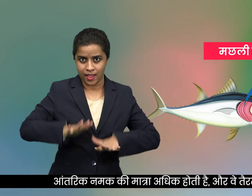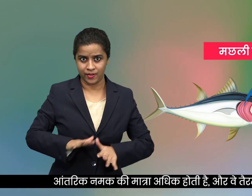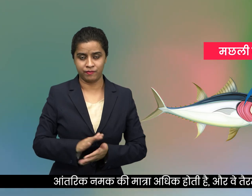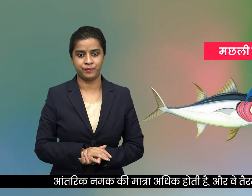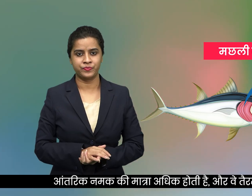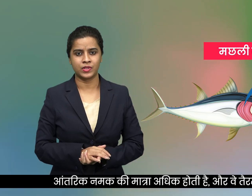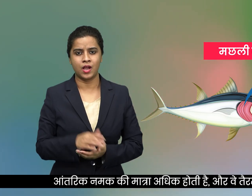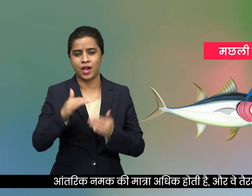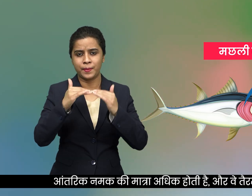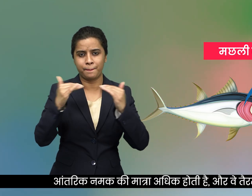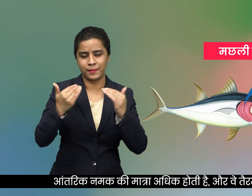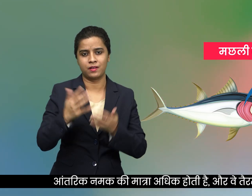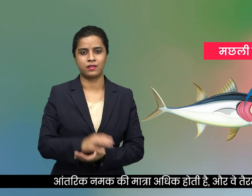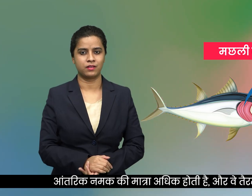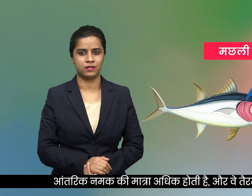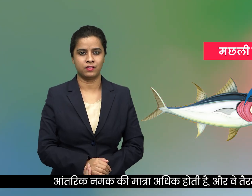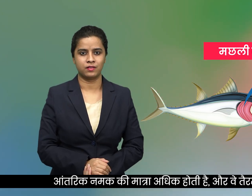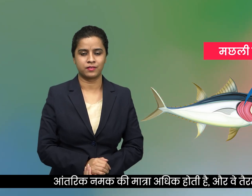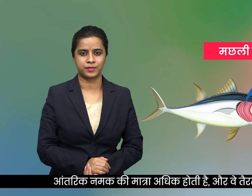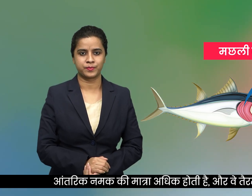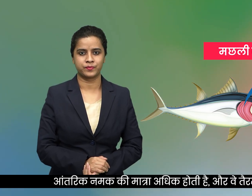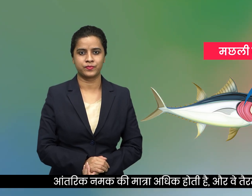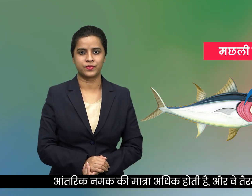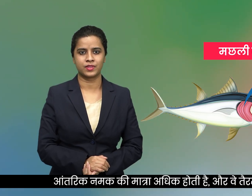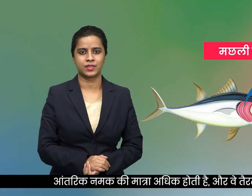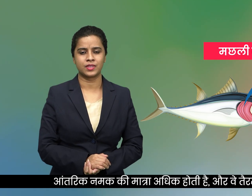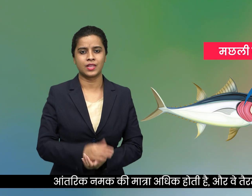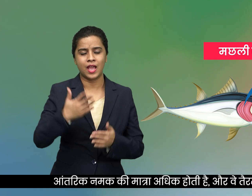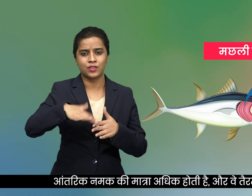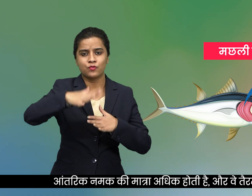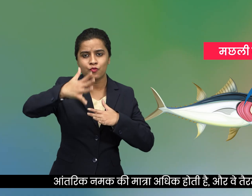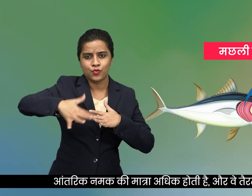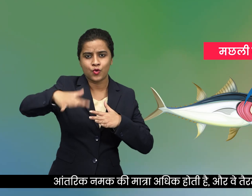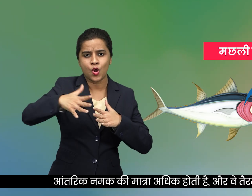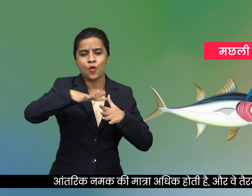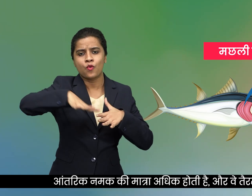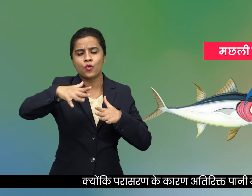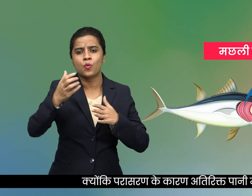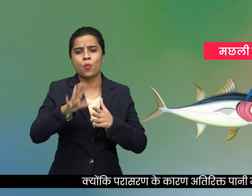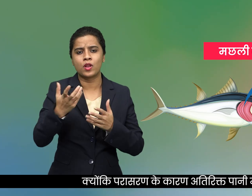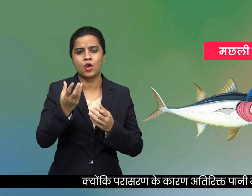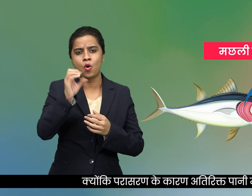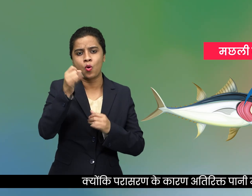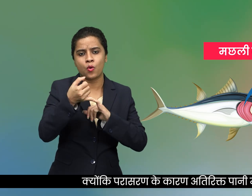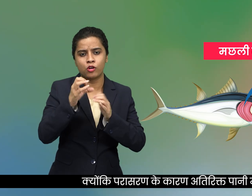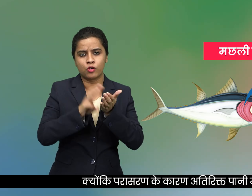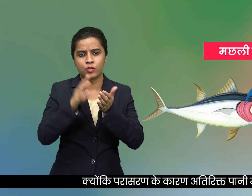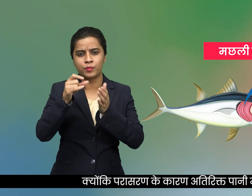आंतरिक नमक की मात्रा अधिक होती है और वे तैरती रहती है, क्योंकि परासरण के